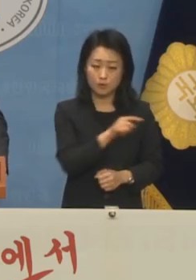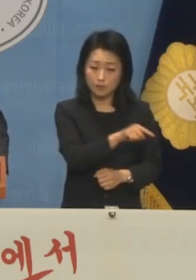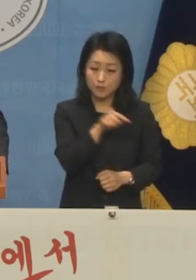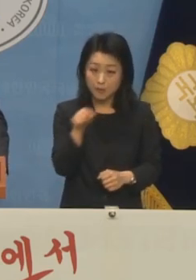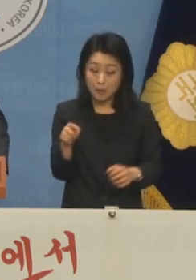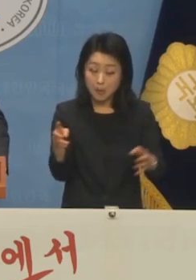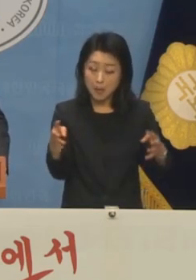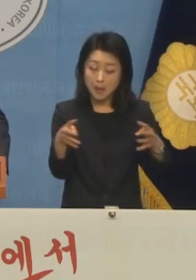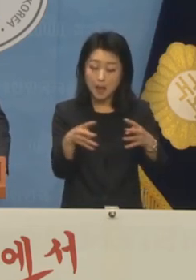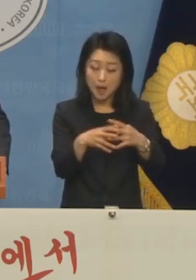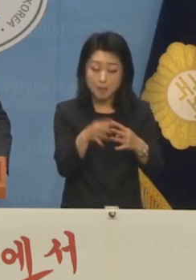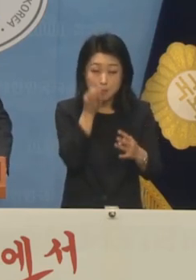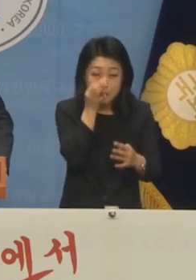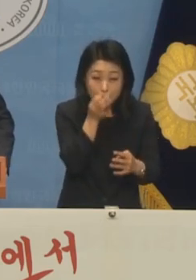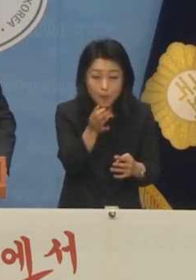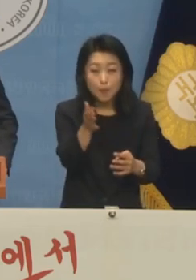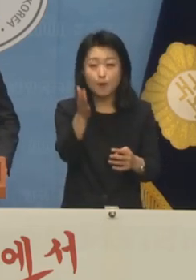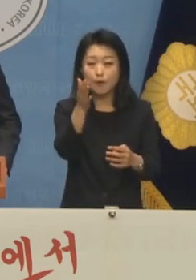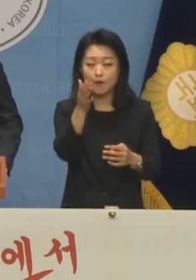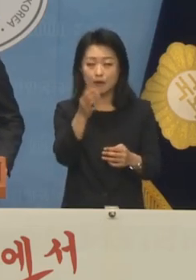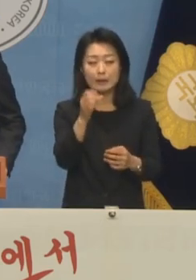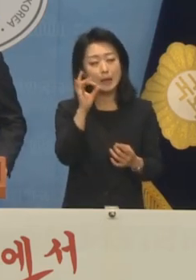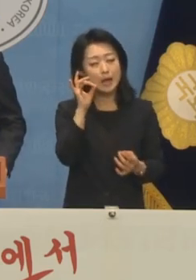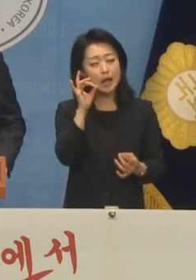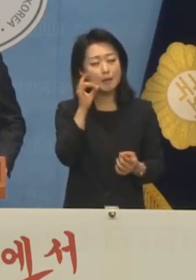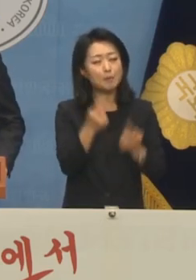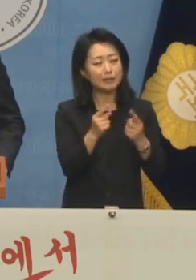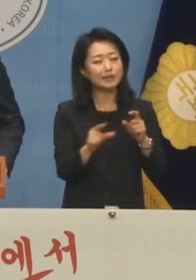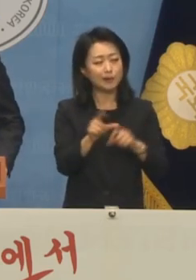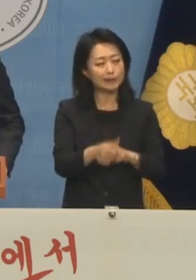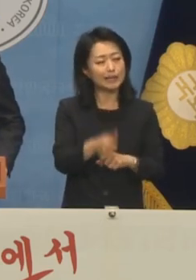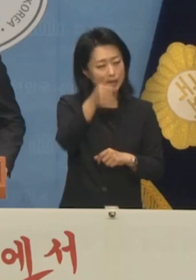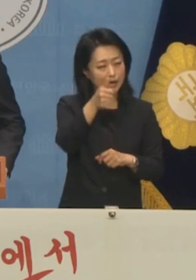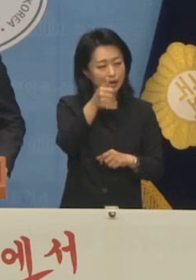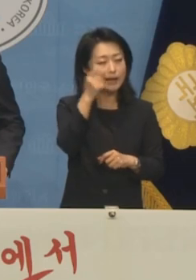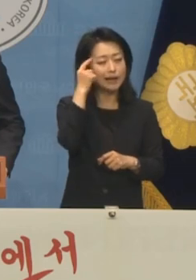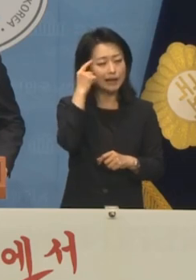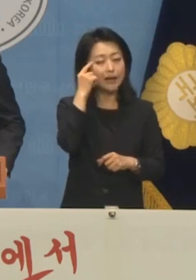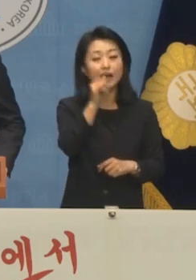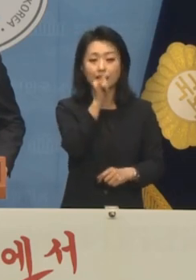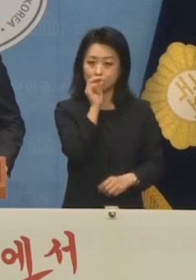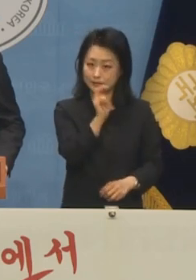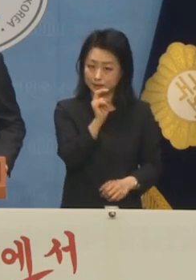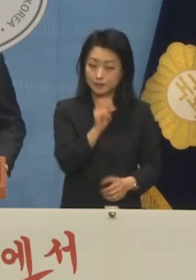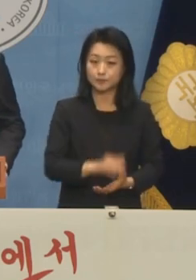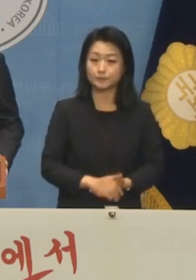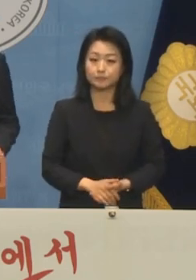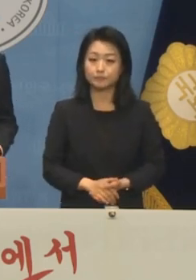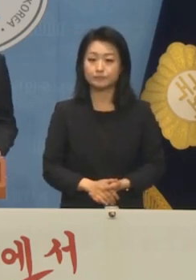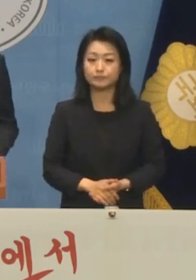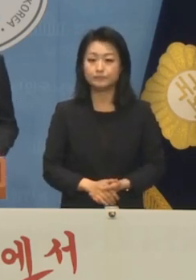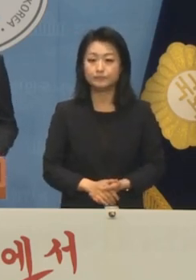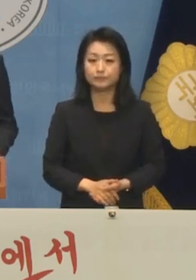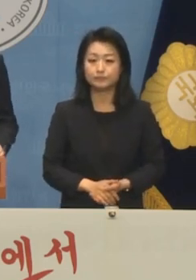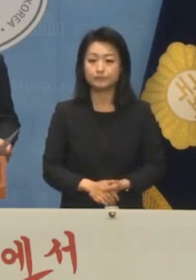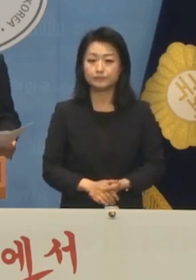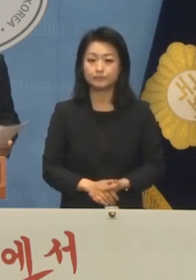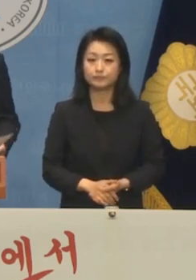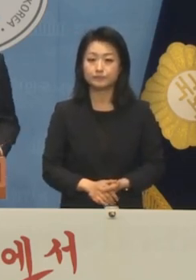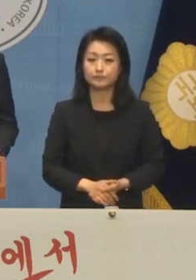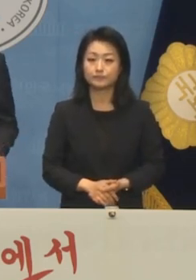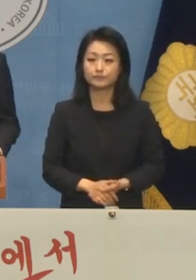것이 아무것도 안 하는 것보다 낫다라는 논리에 근거하고 있는 것으로 보입니다.